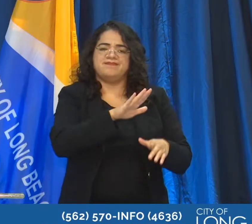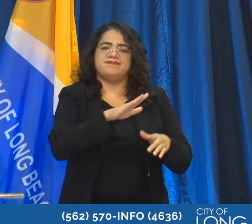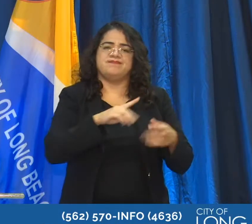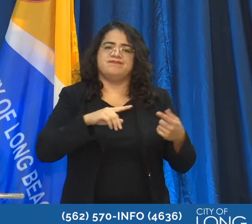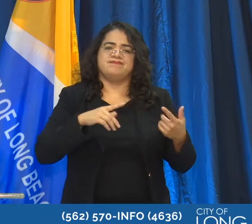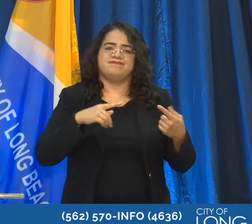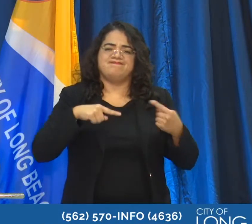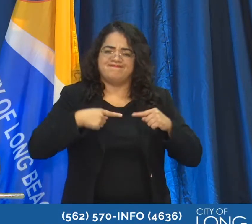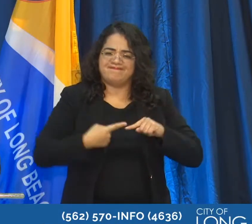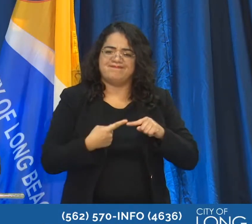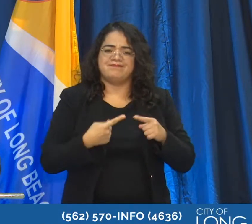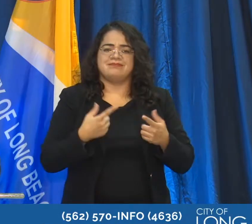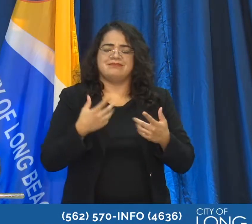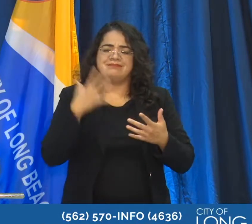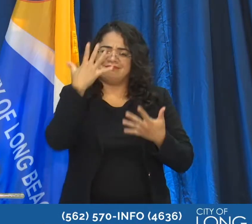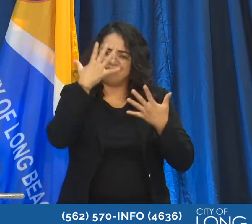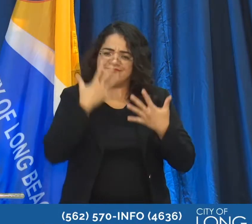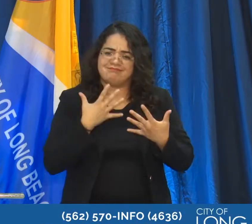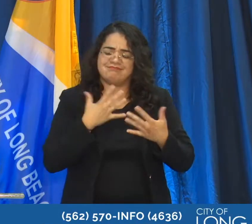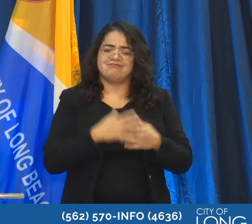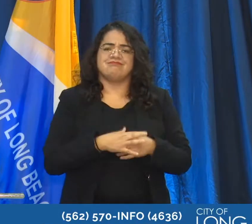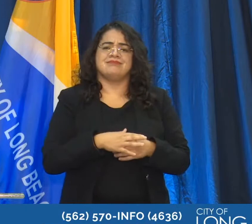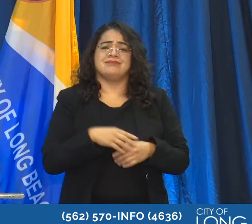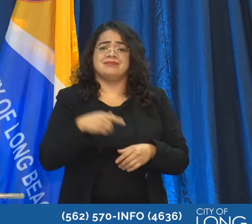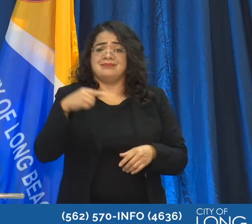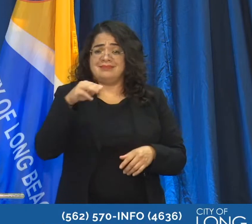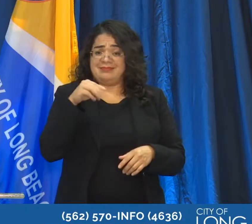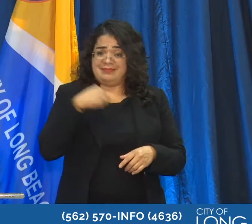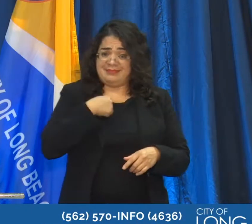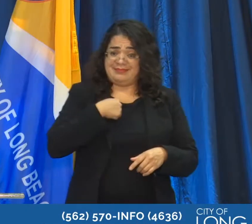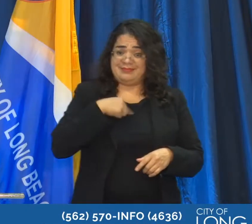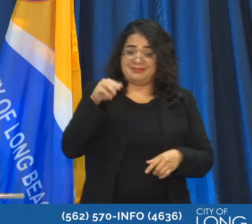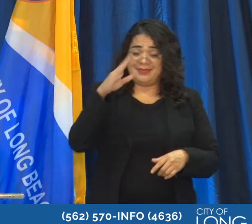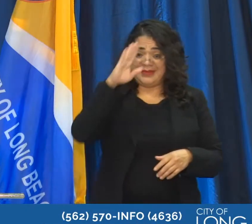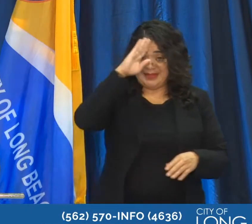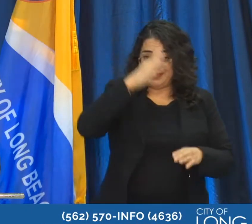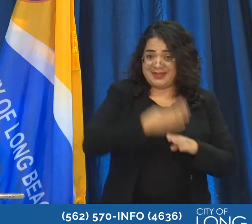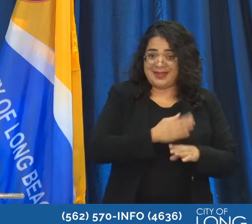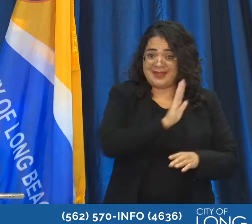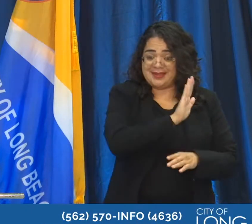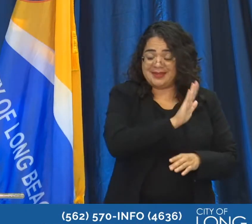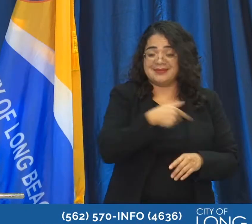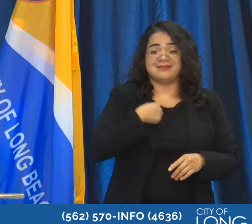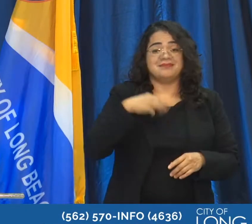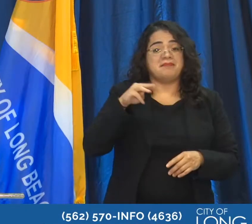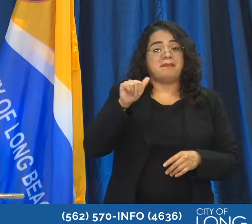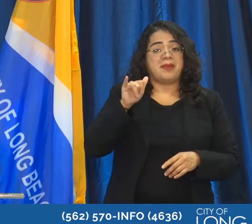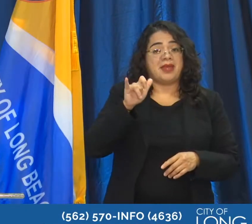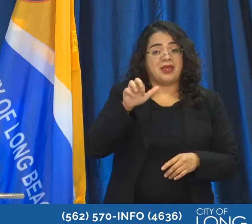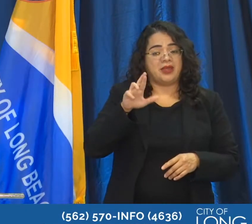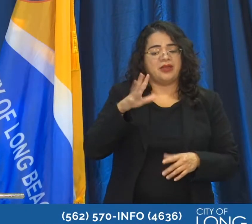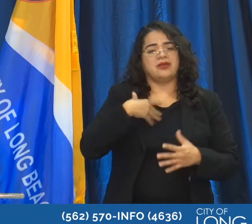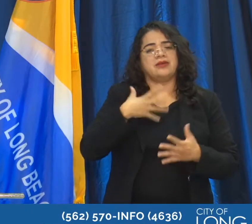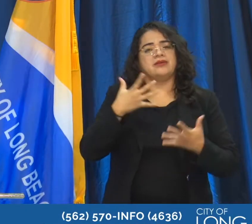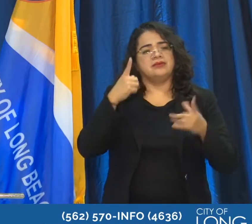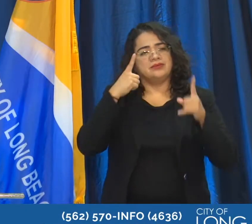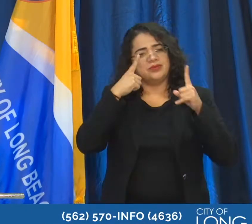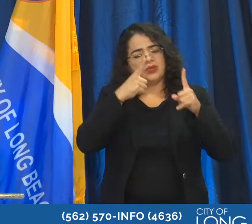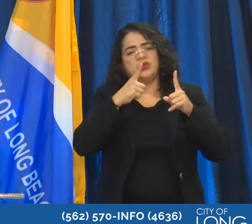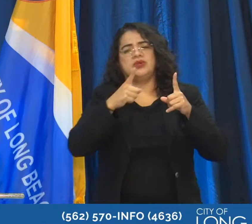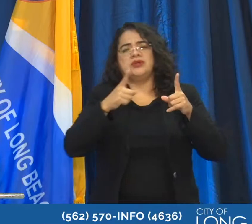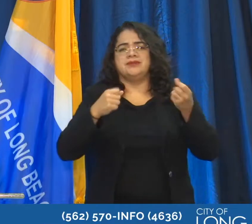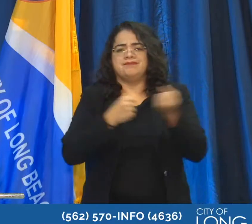promesa para ustedes de que como un hijo y como su alcalde continuaré guiándonos a través de esta pandemia con resolución.